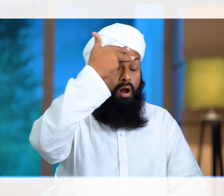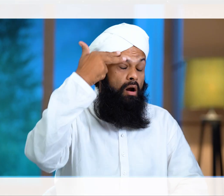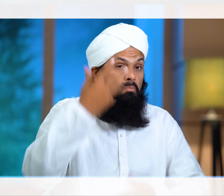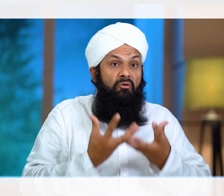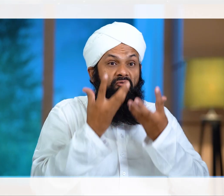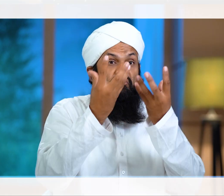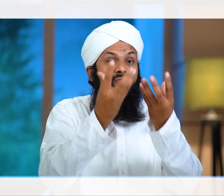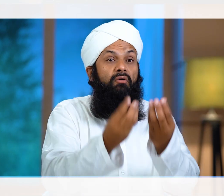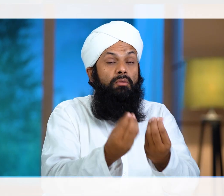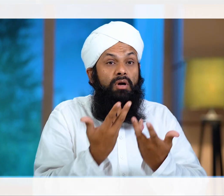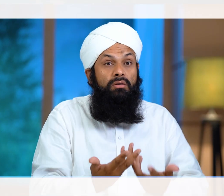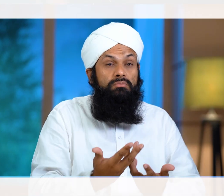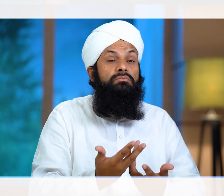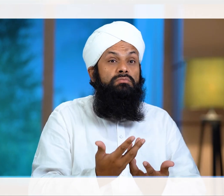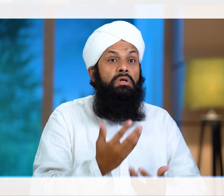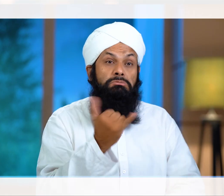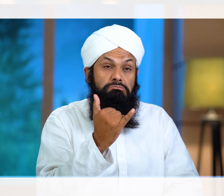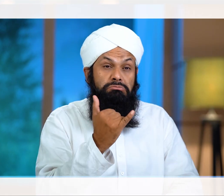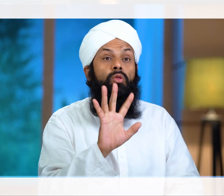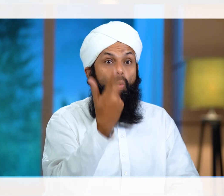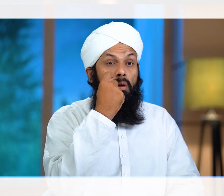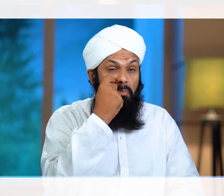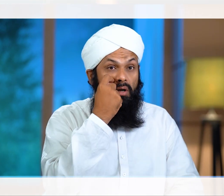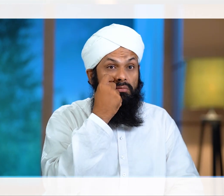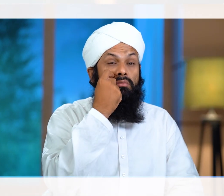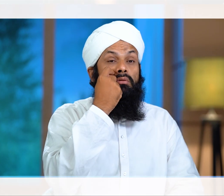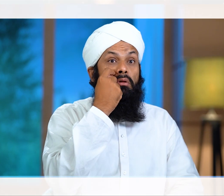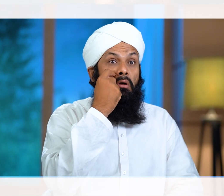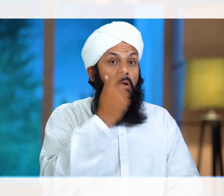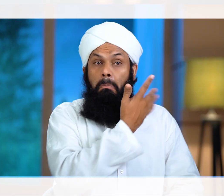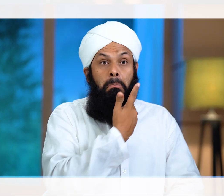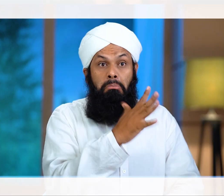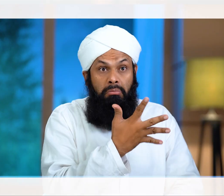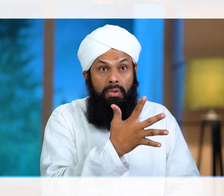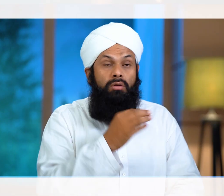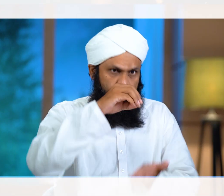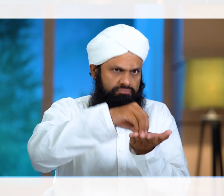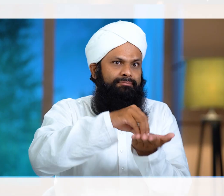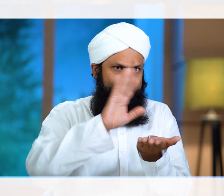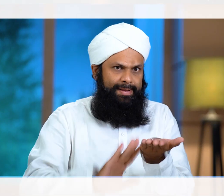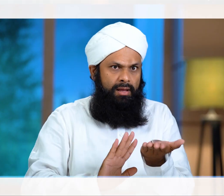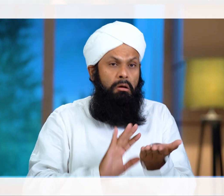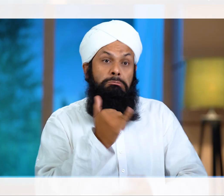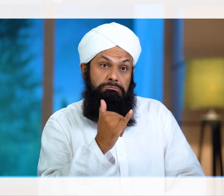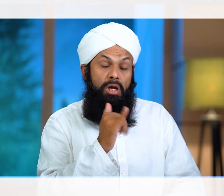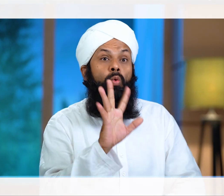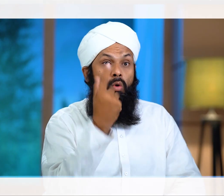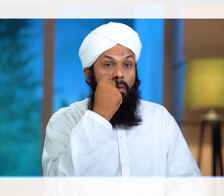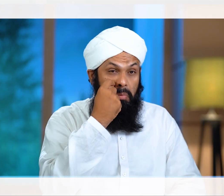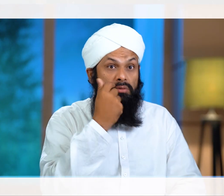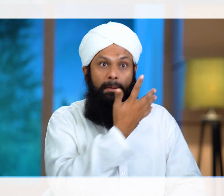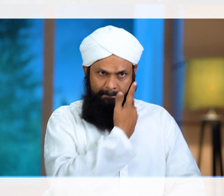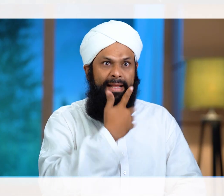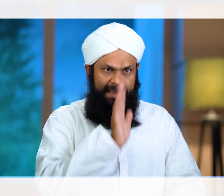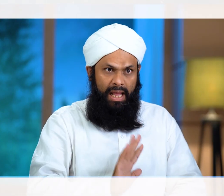جاتے ہیں کہ قرآن کریم سورہ بقرہ کی آیت نمبر 216 میں جو اللہ پاک نے ارشاد فرمایا کہ قریب ہے کہ کوئی بات